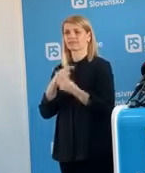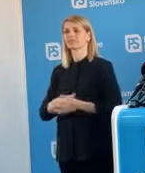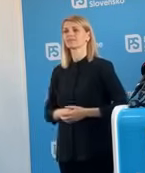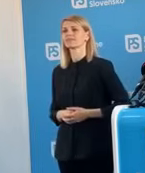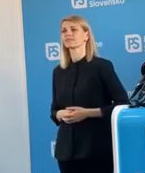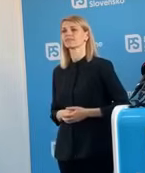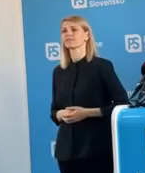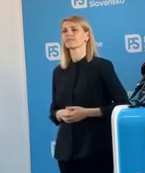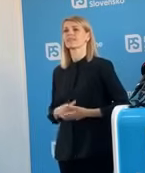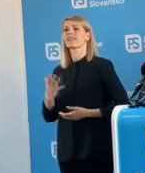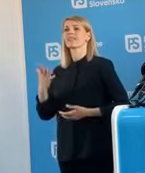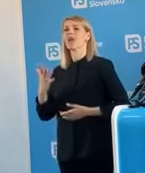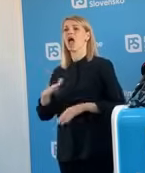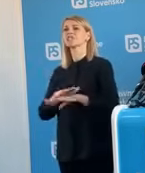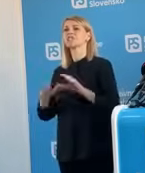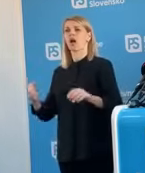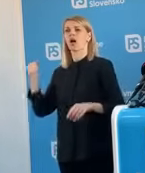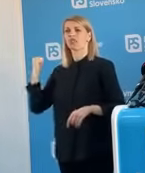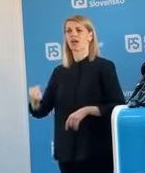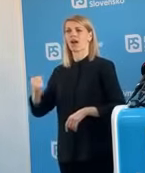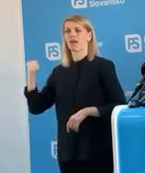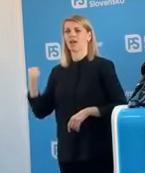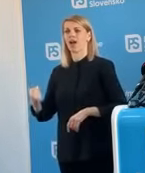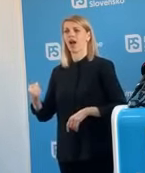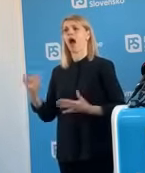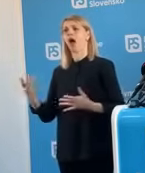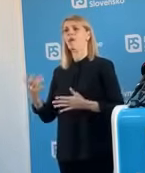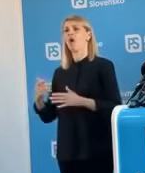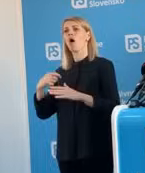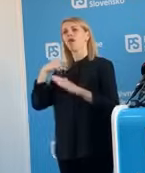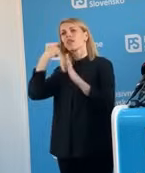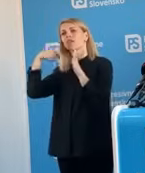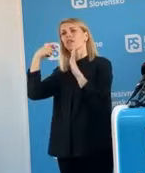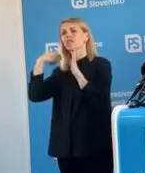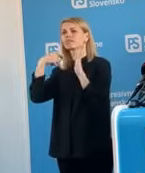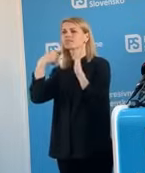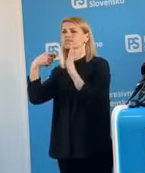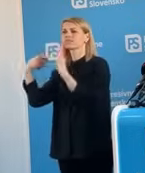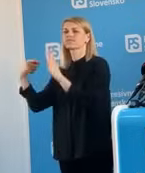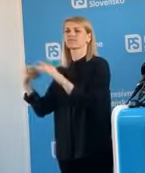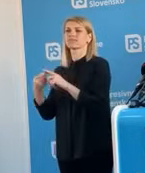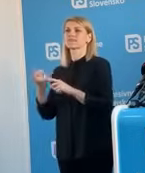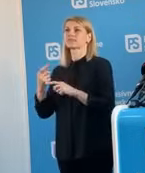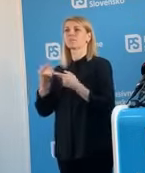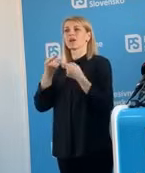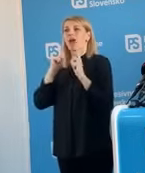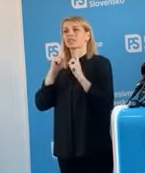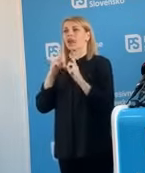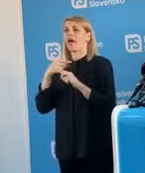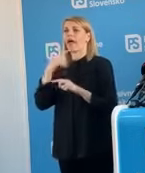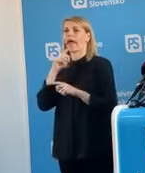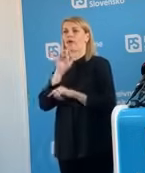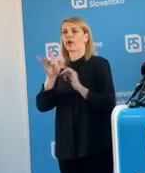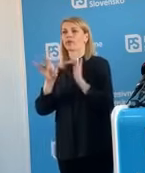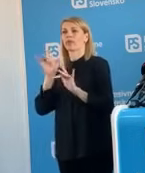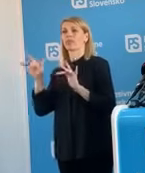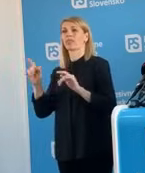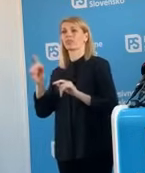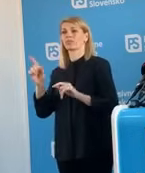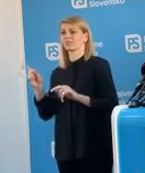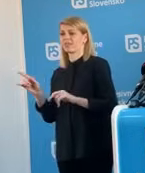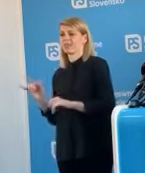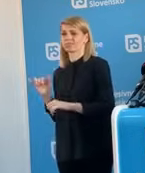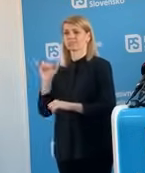stolom, nie búchala do stola alebo natáčala videá z Bratislavy, aby rokovala a teda áno a